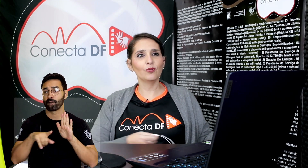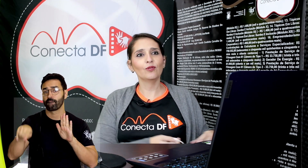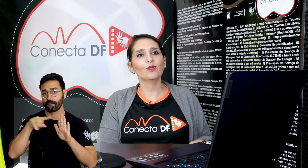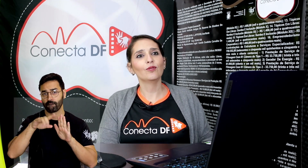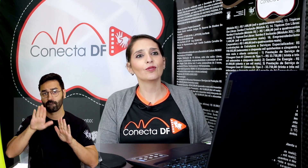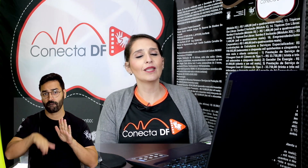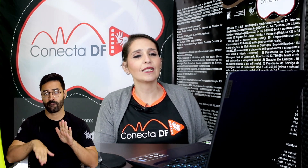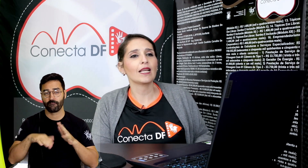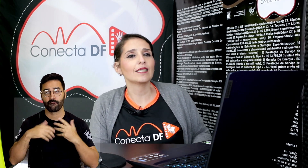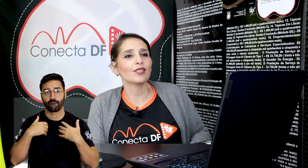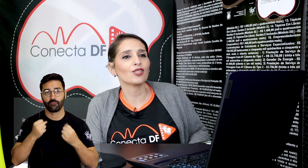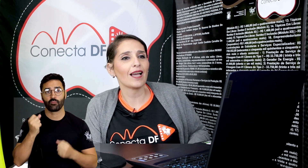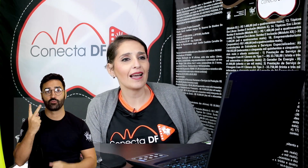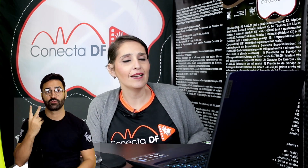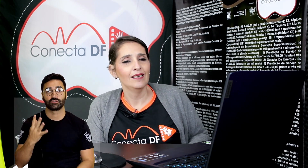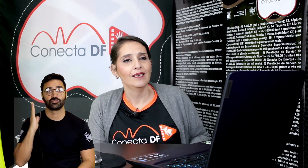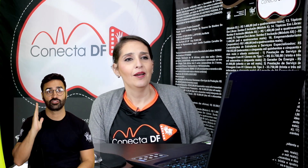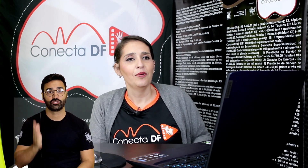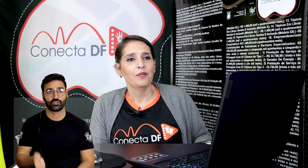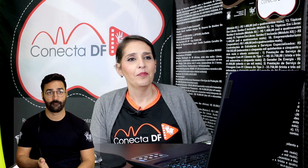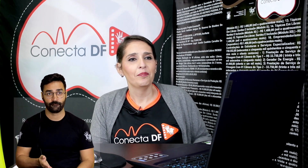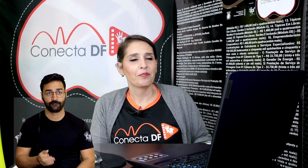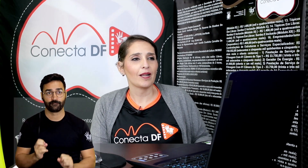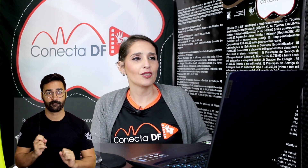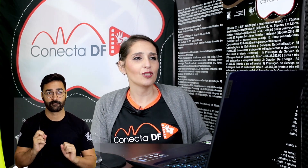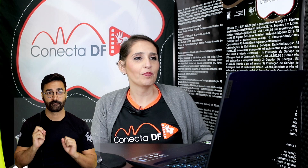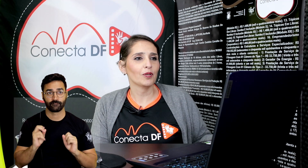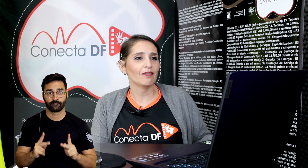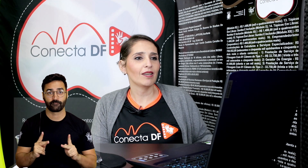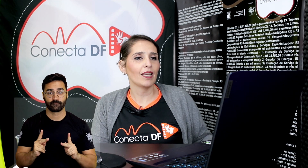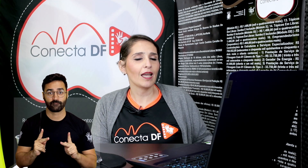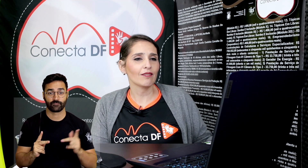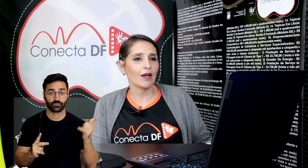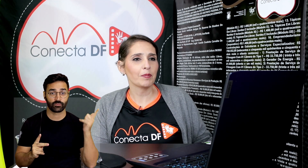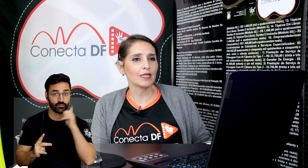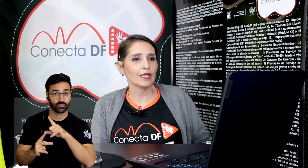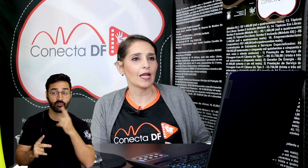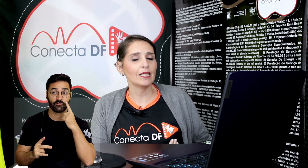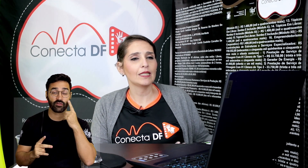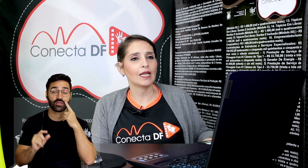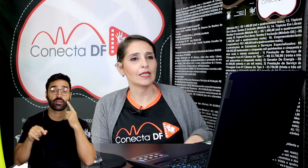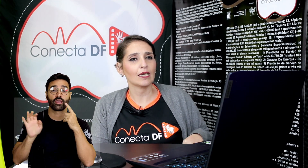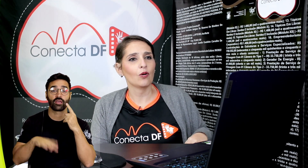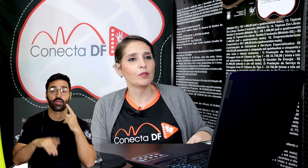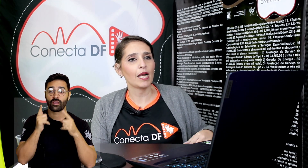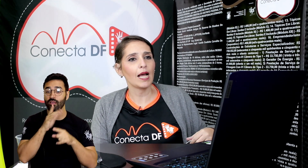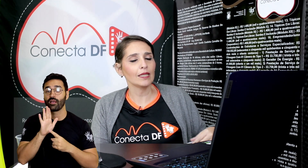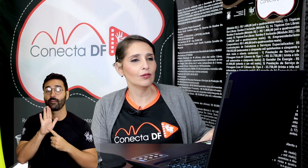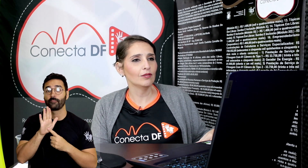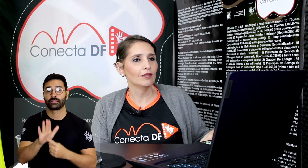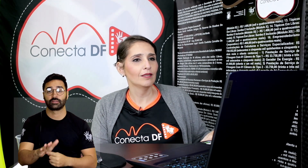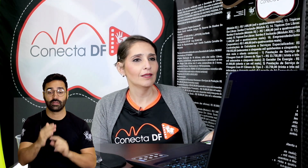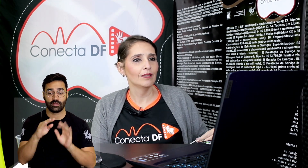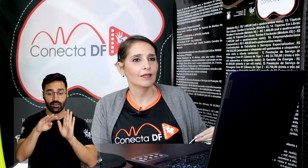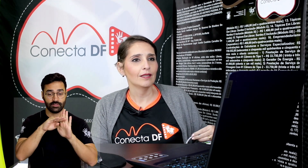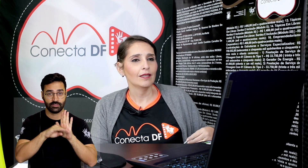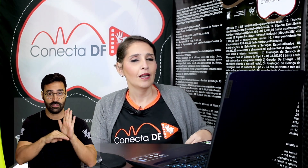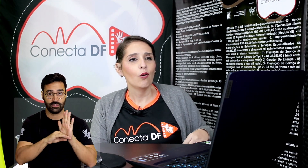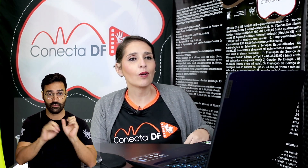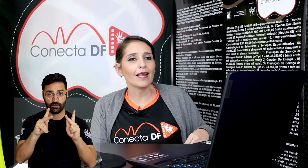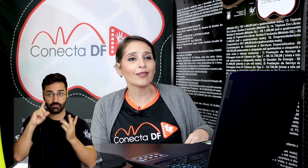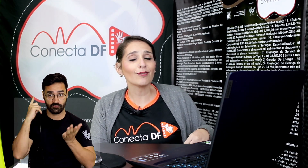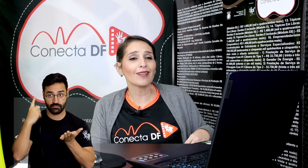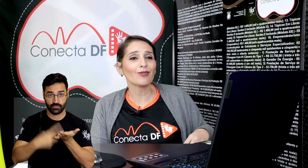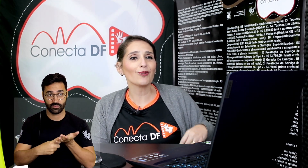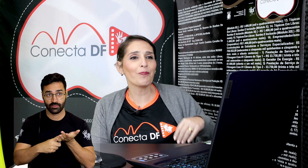fazer o 1, 2, 3 e já, para a gente poder ver quem é que vai apresentar a receita. Combinado?